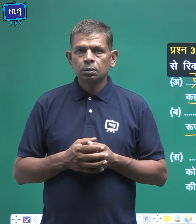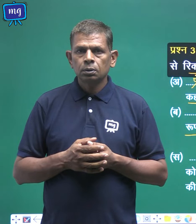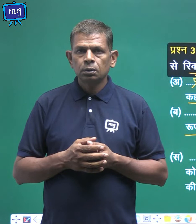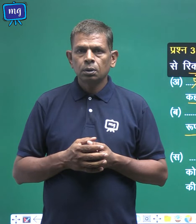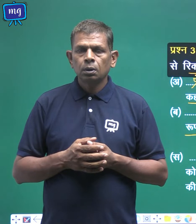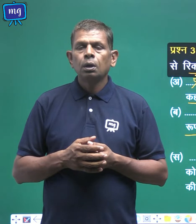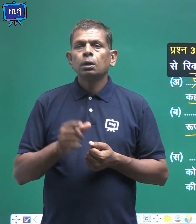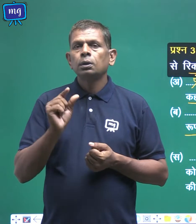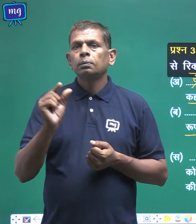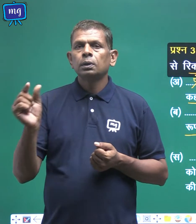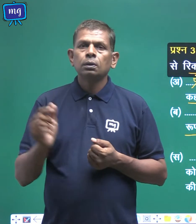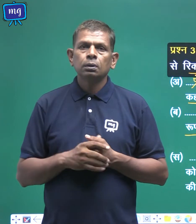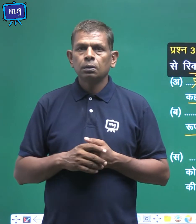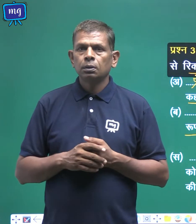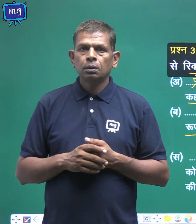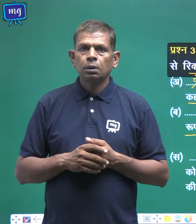शब्द हैं